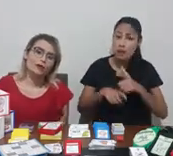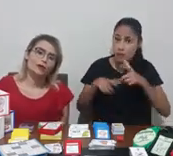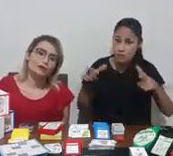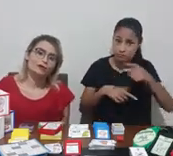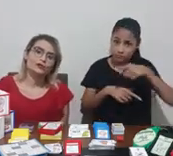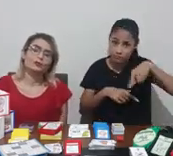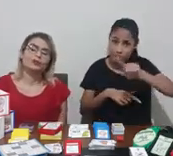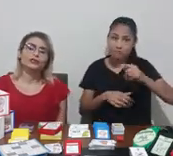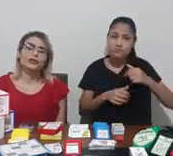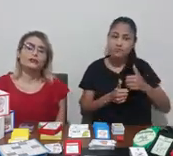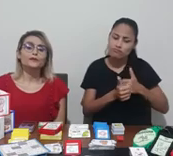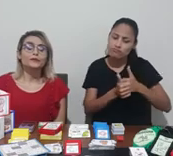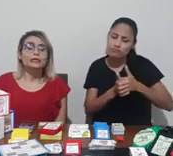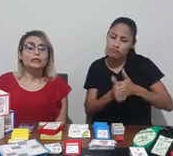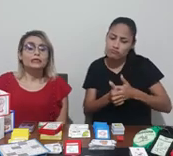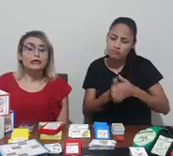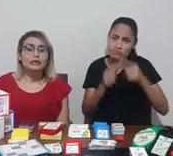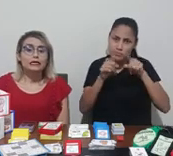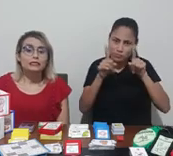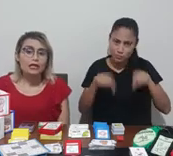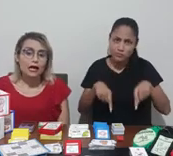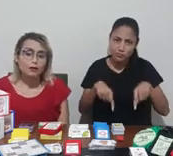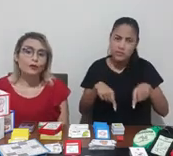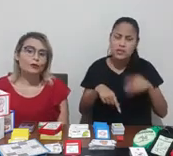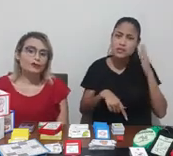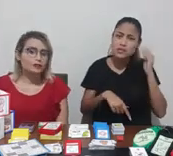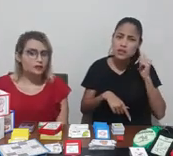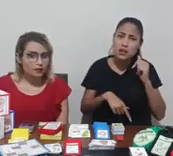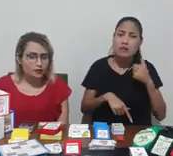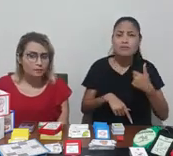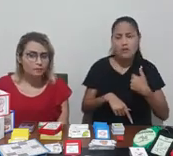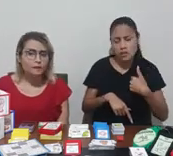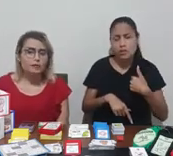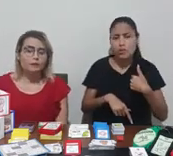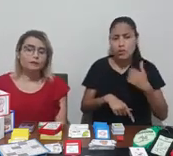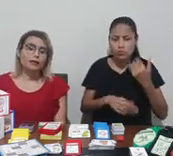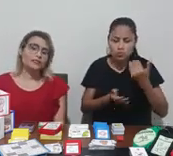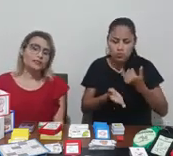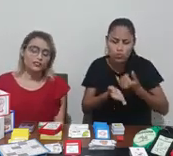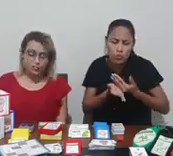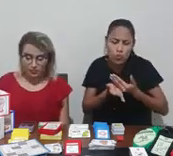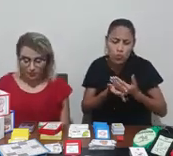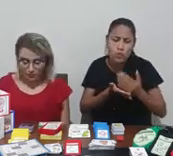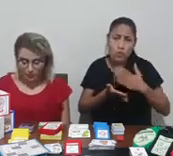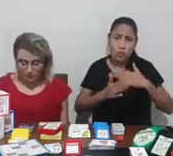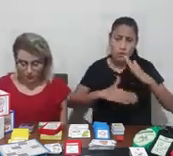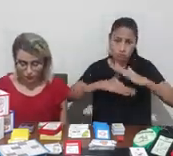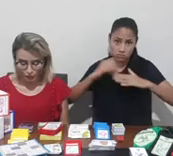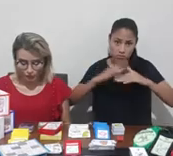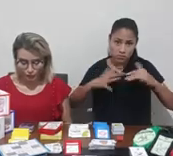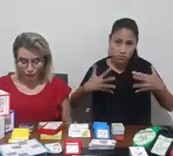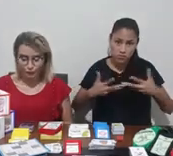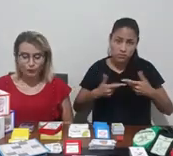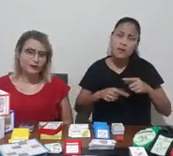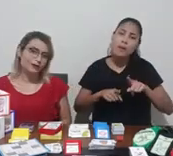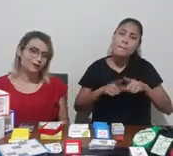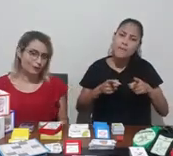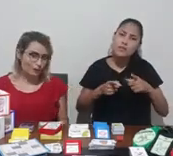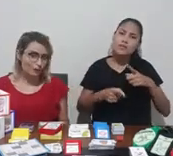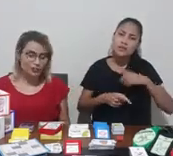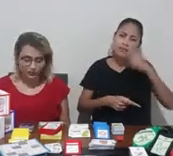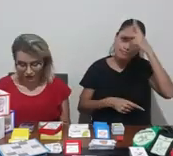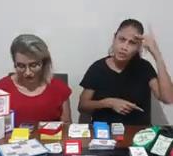acompanhando o nosso projeto, sabe como eu iniciei, mas existem sempre pessoas novas no grupo.